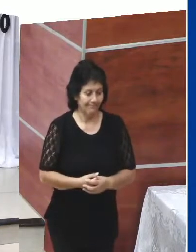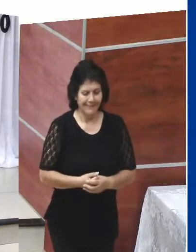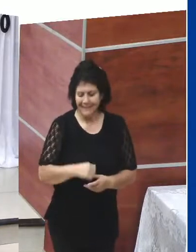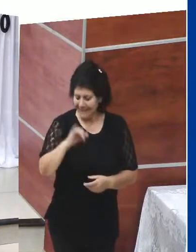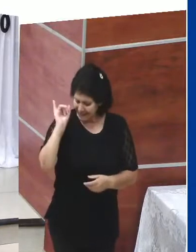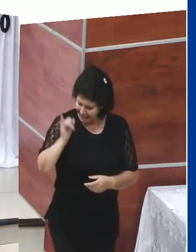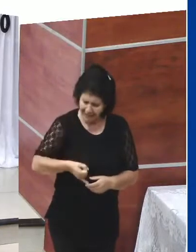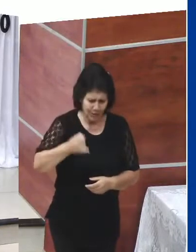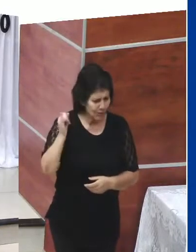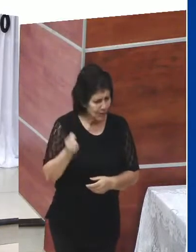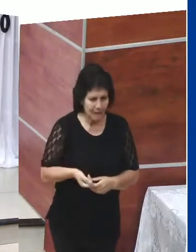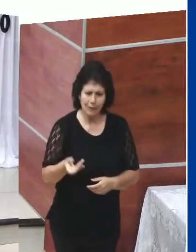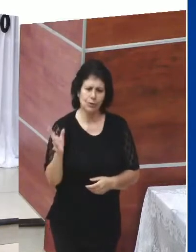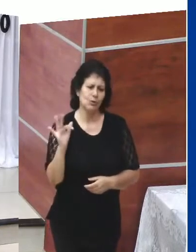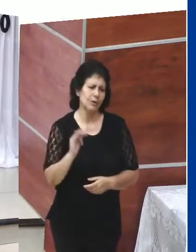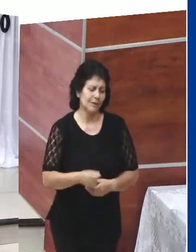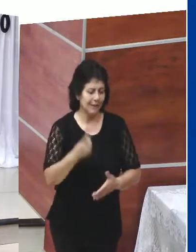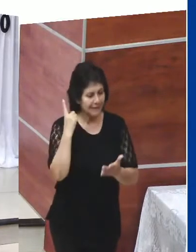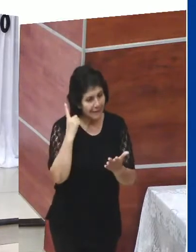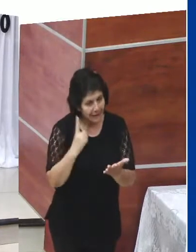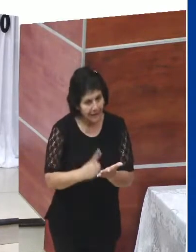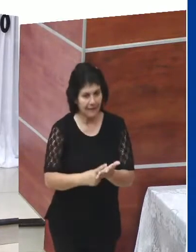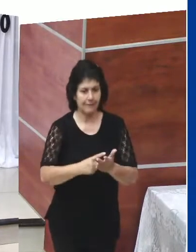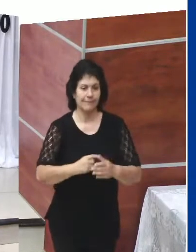tomar decisiones.